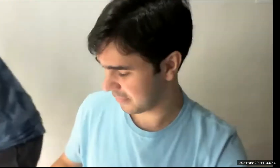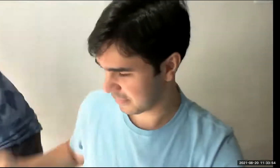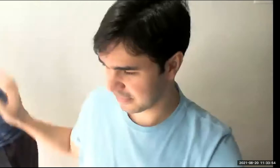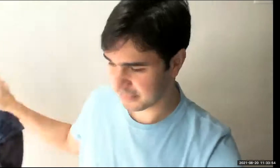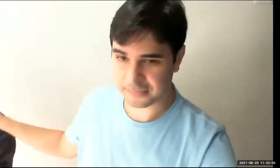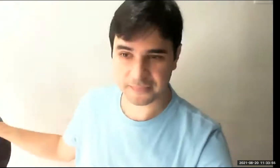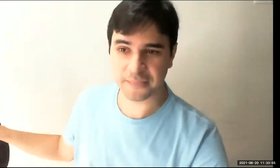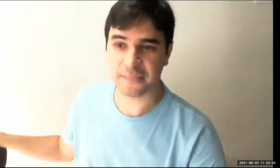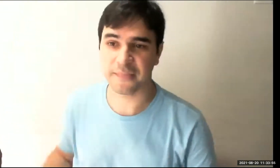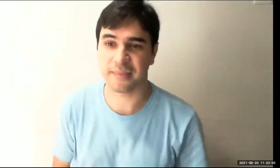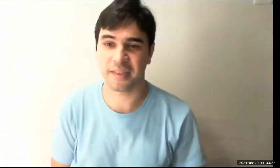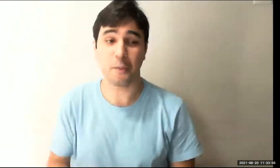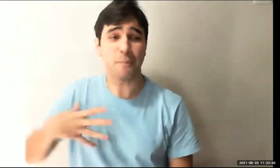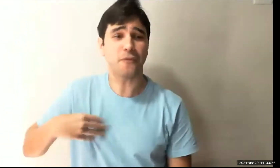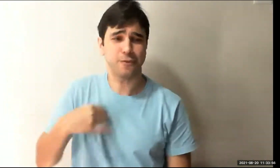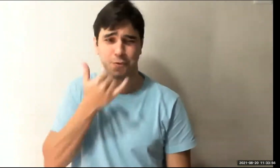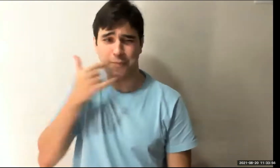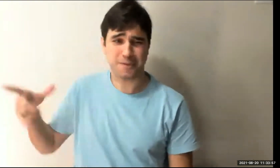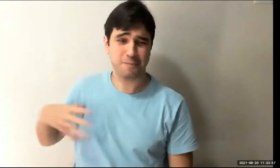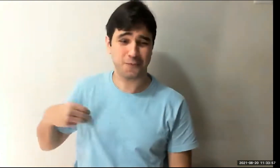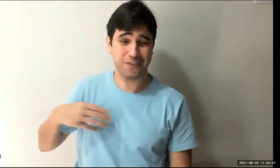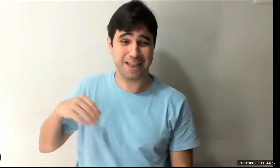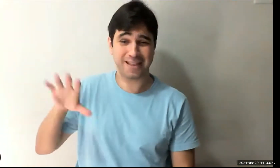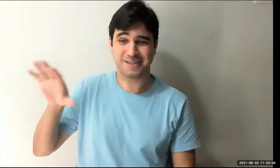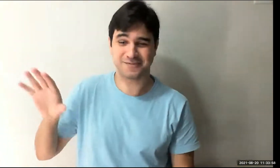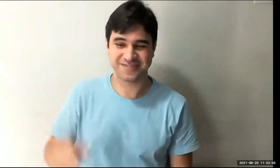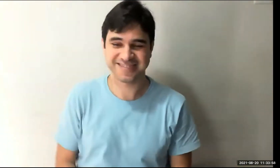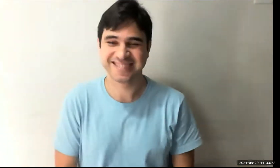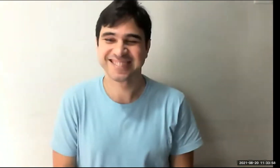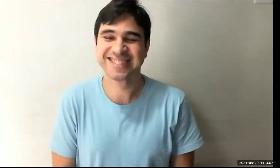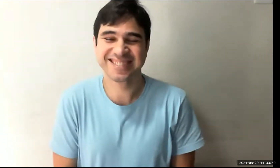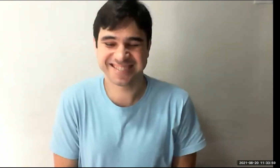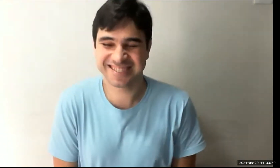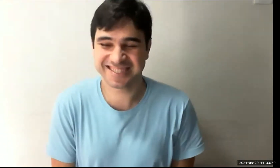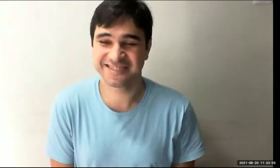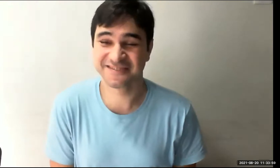Nada? Bom, então a gente vai encerrar, mas antes de terminar,